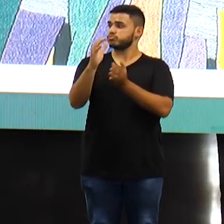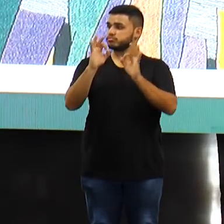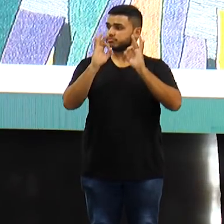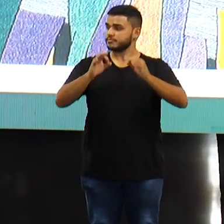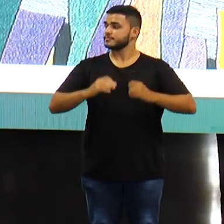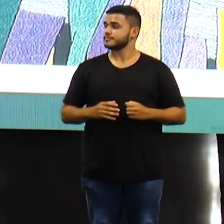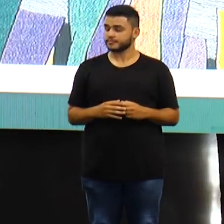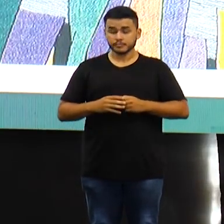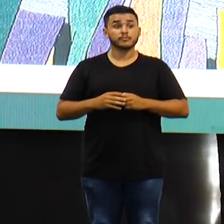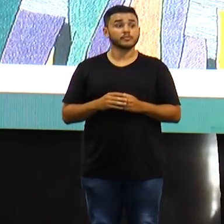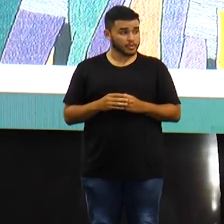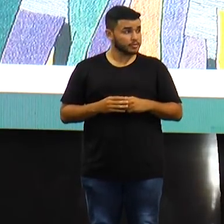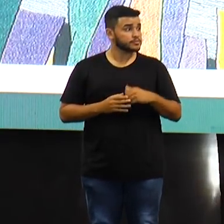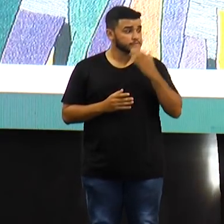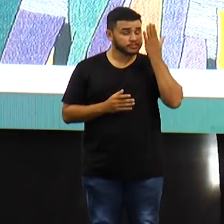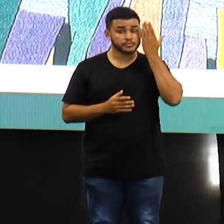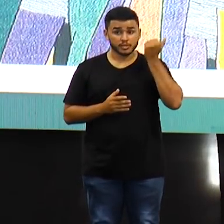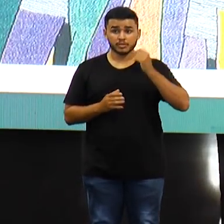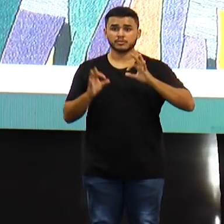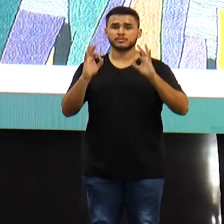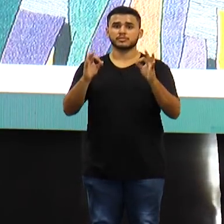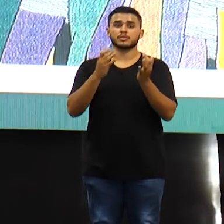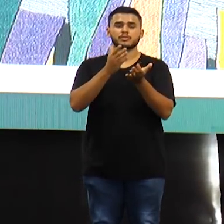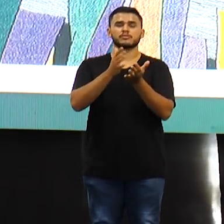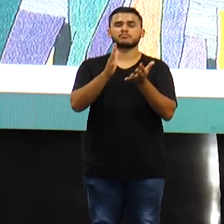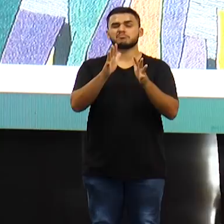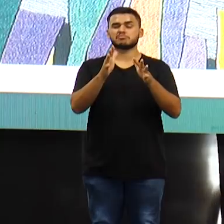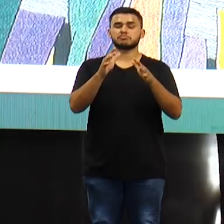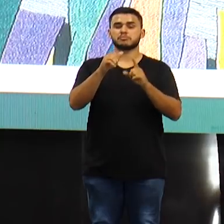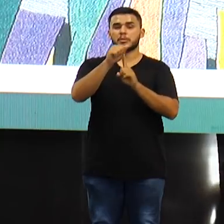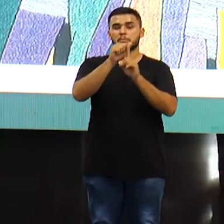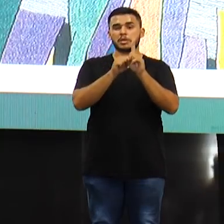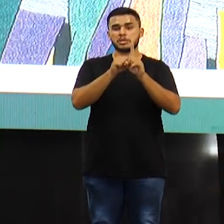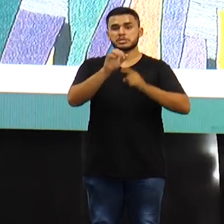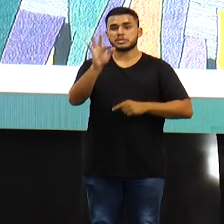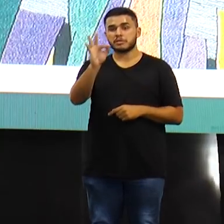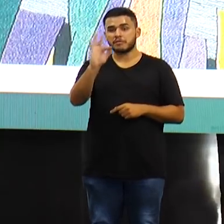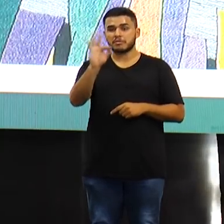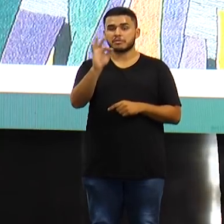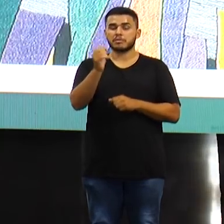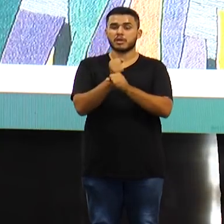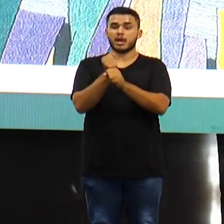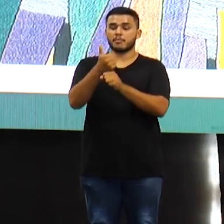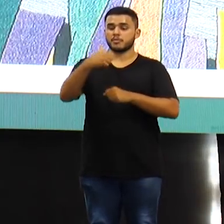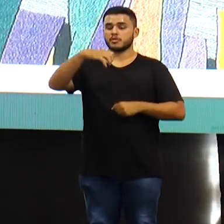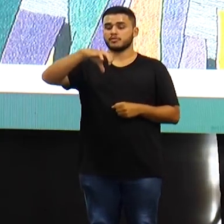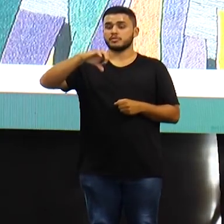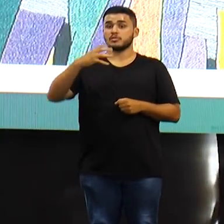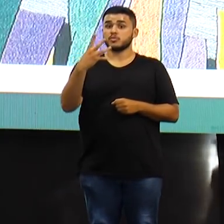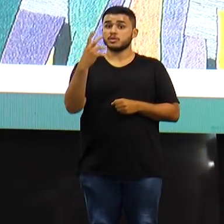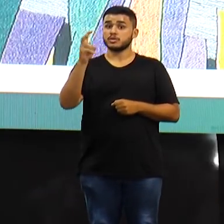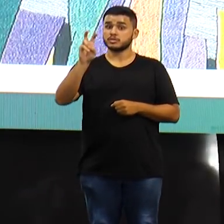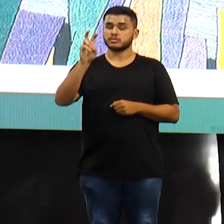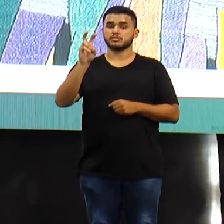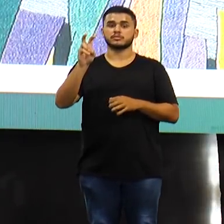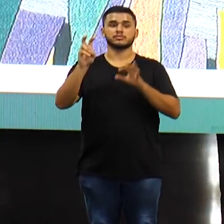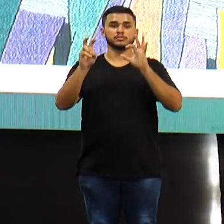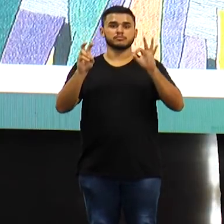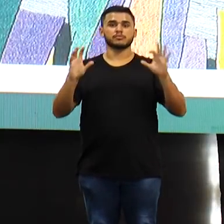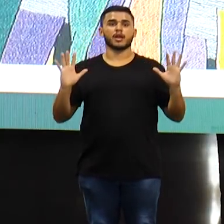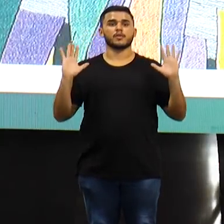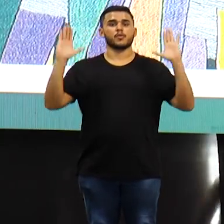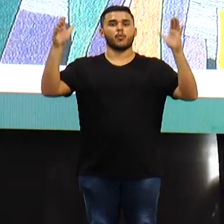é dissolvida em fevereiro de 1945 na Conferência de Yalta,